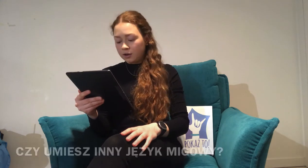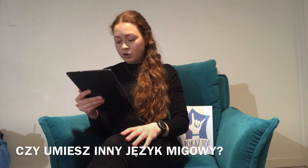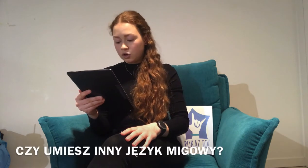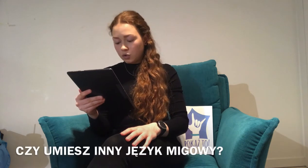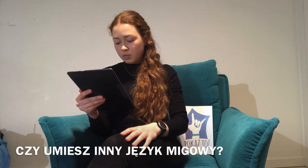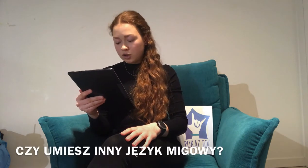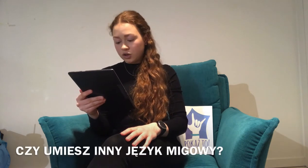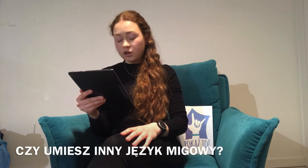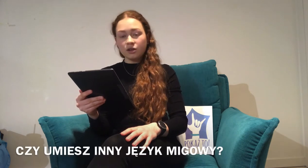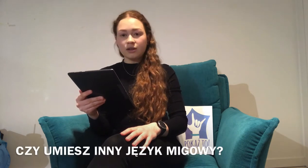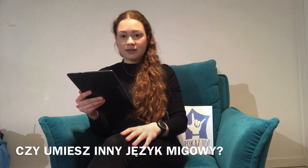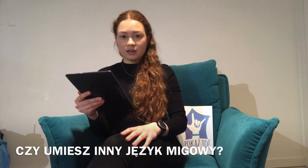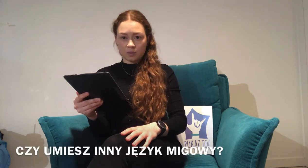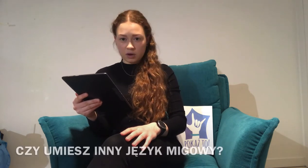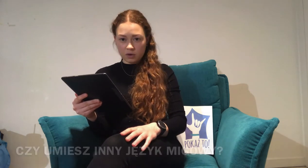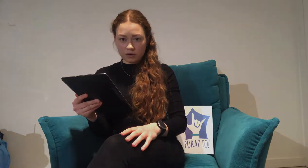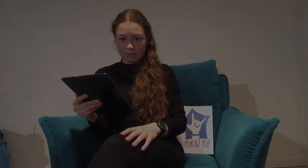Czy umiesz inny język migowy?